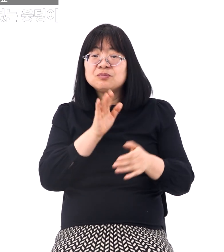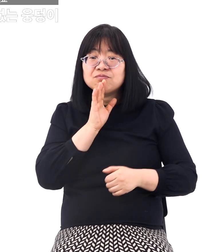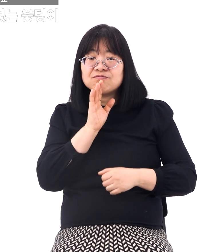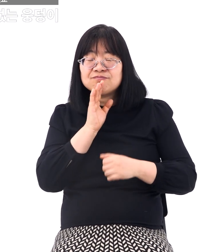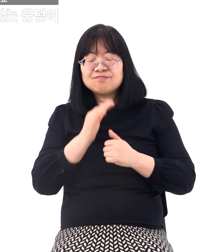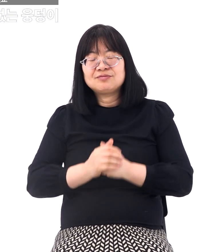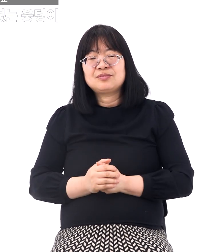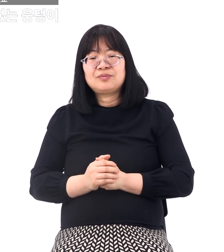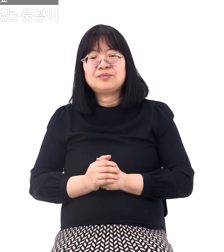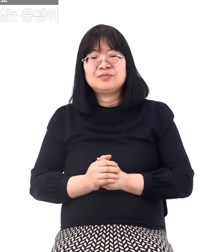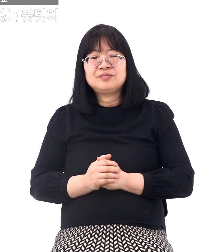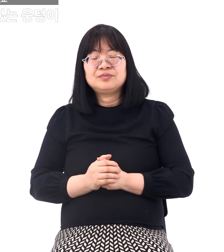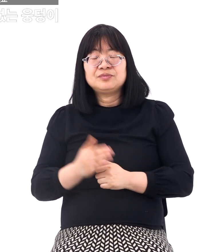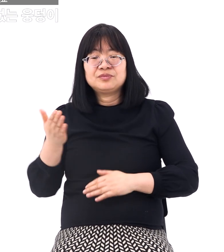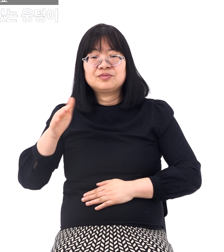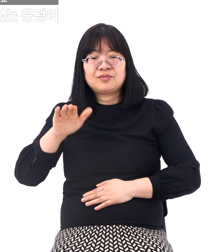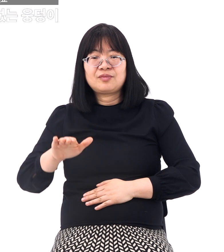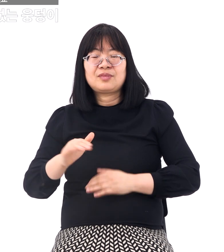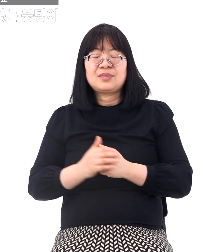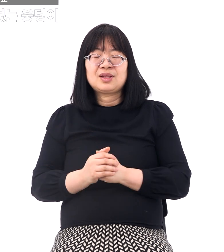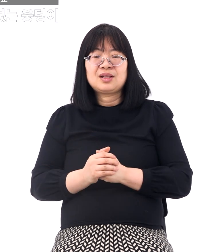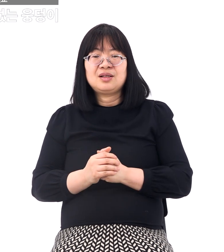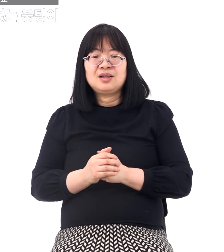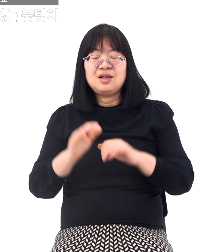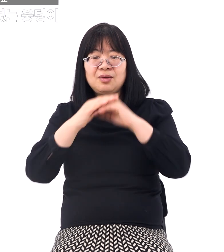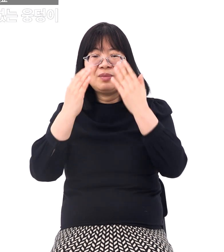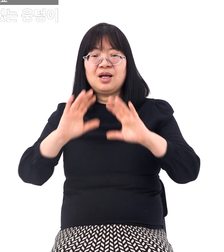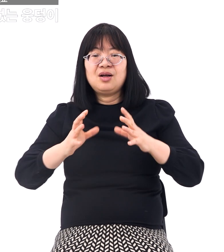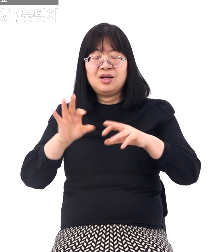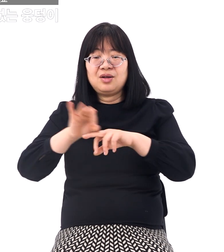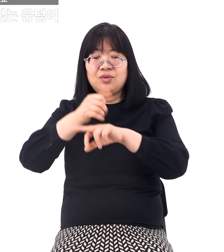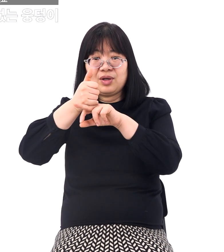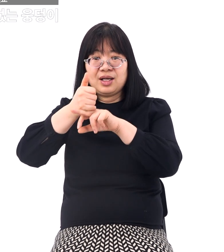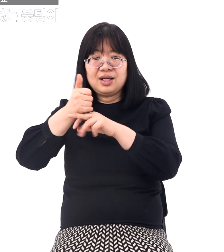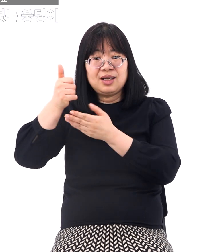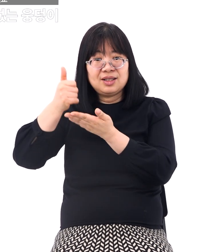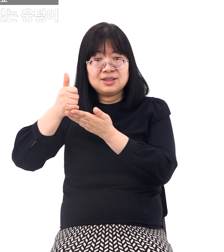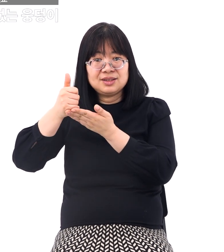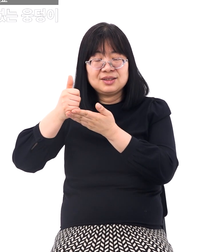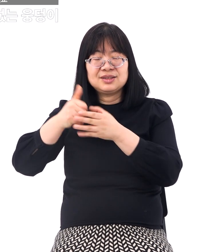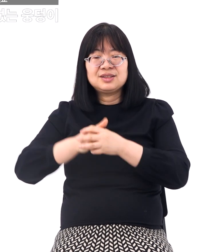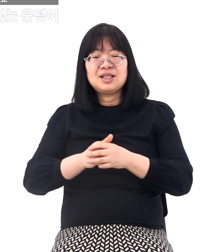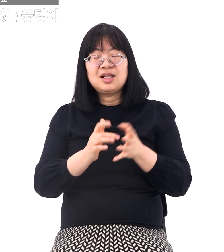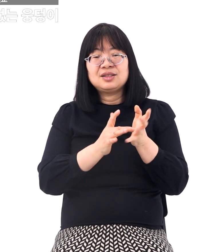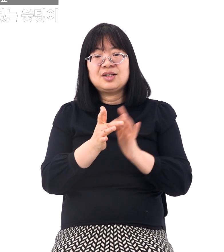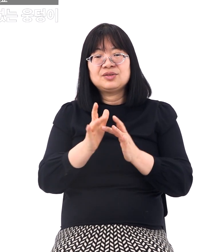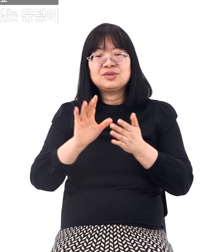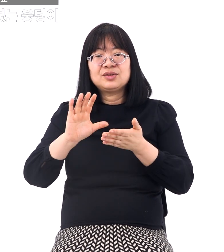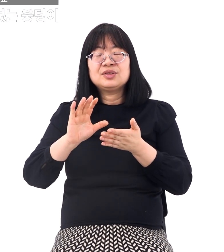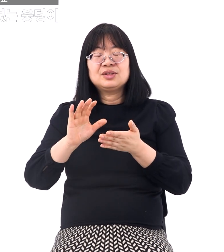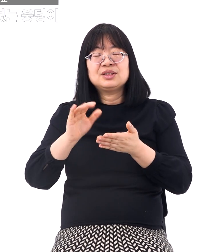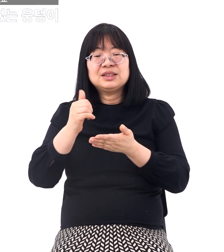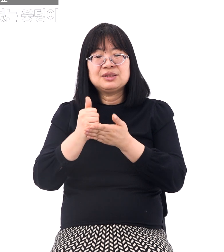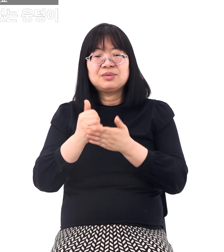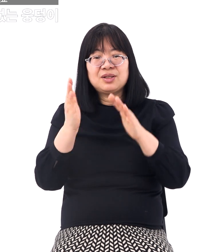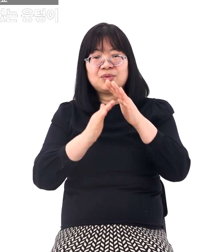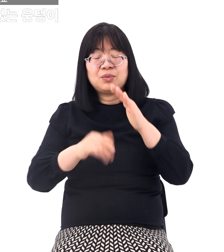여러분? 근데 만왕의 왕이신 예수 그리스도의